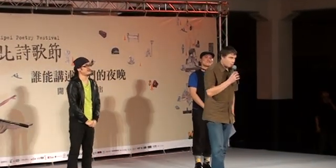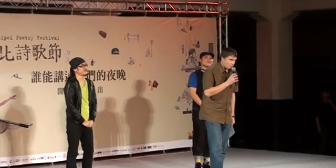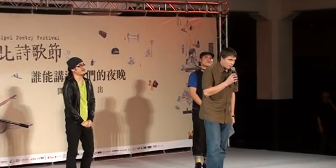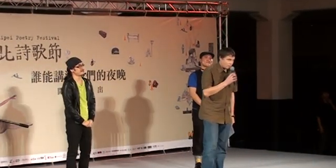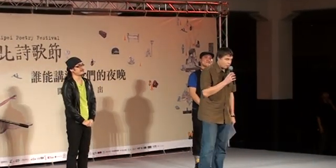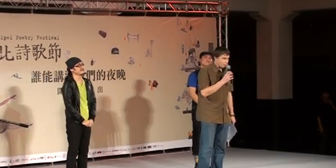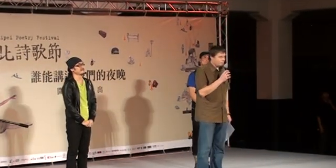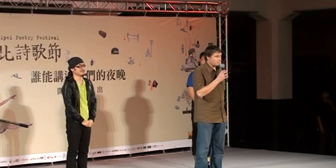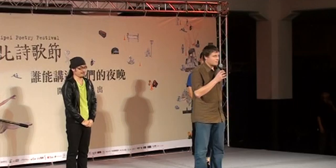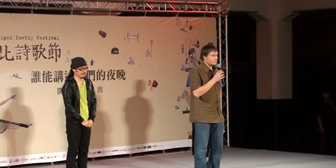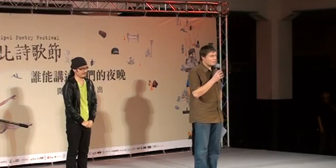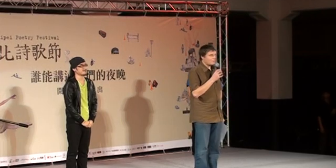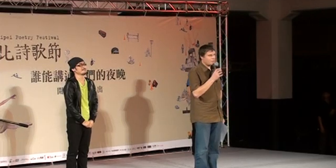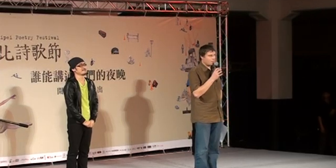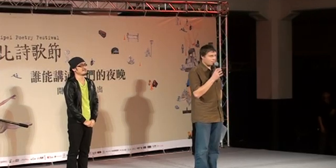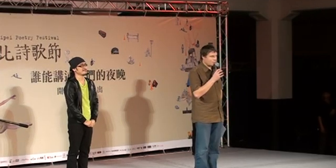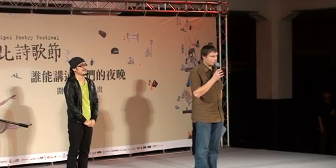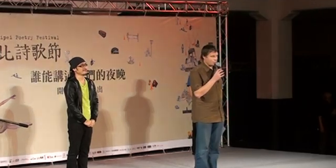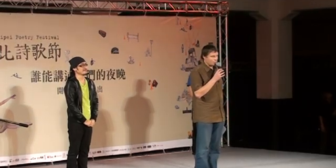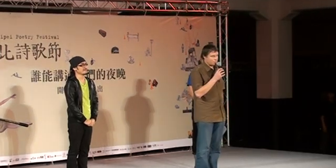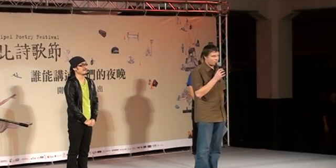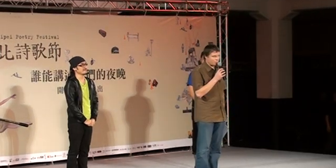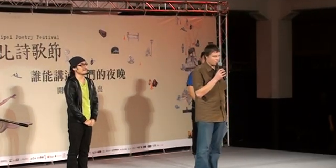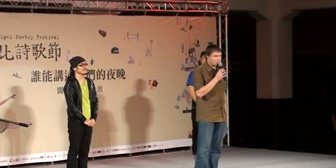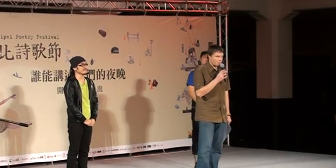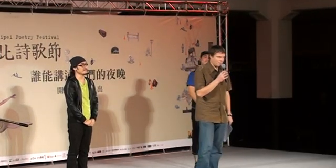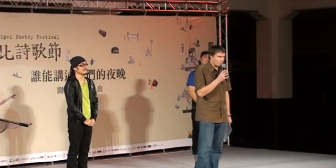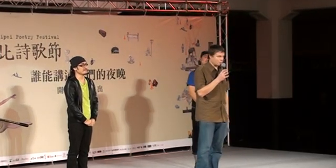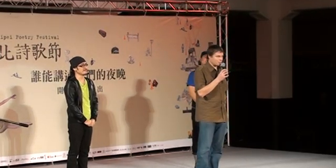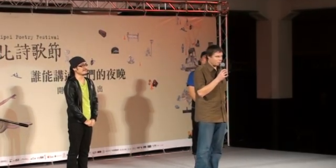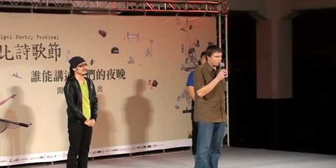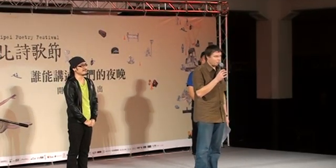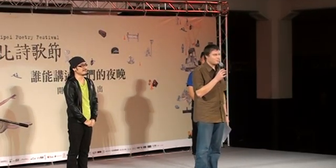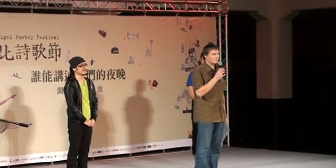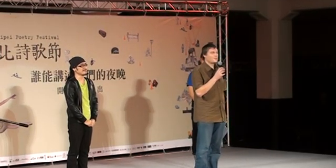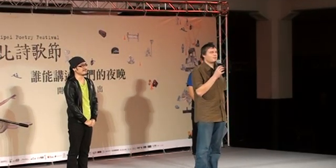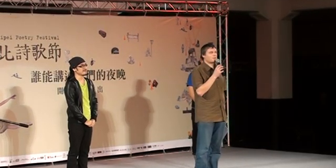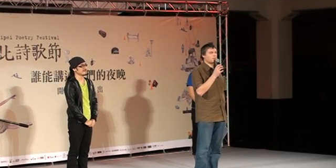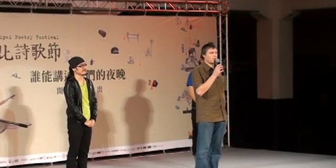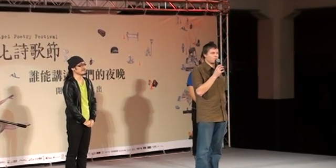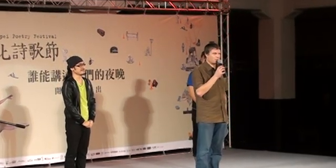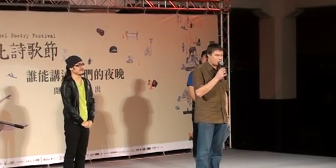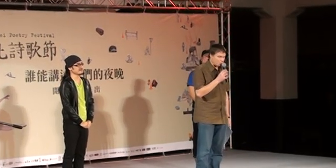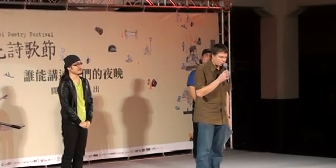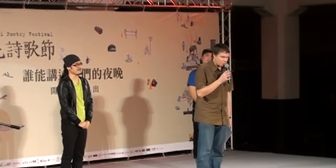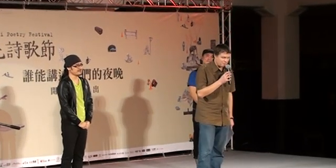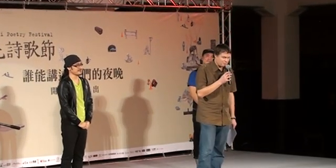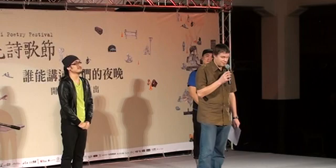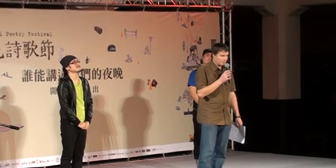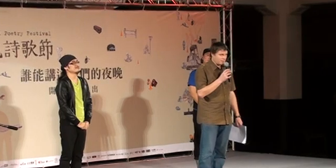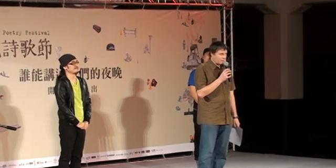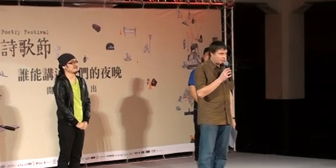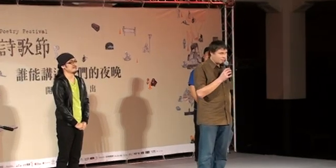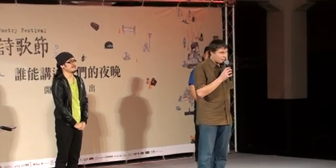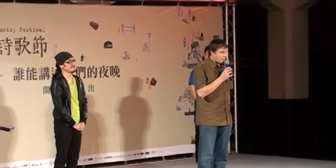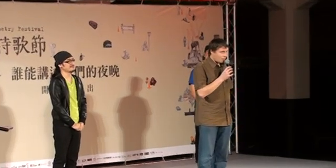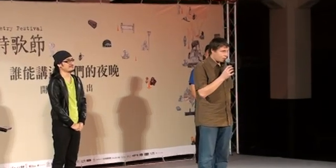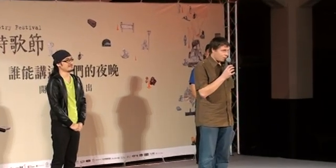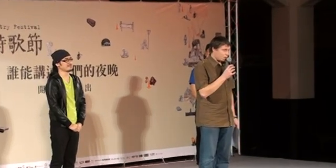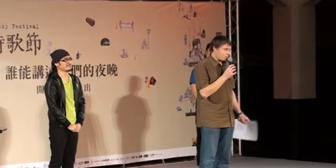Good evening. I am Hanso Rui from Estonia, Tere Õhtust, and I'm going